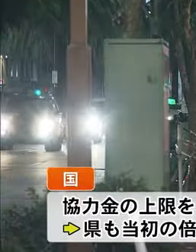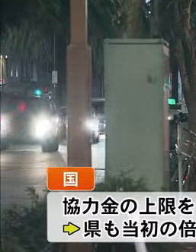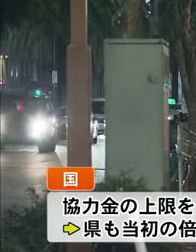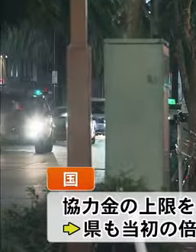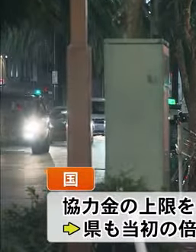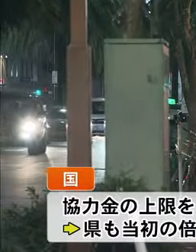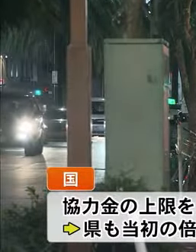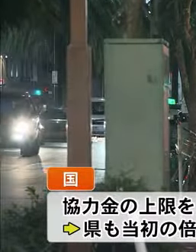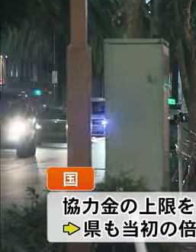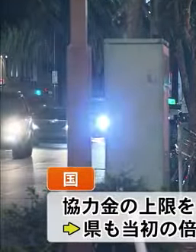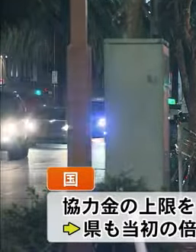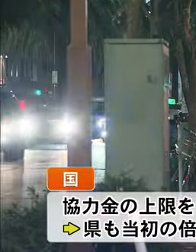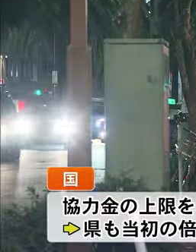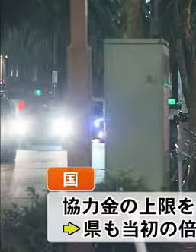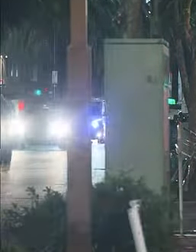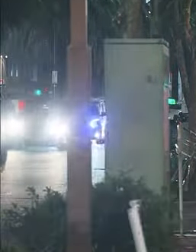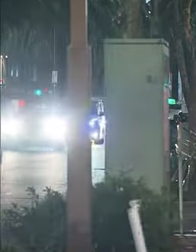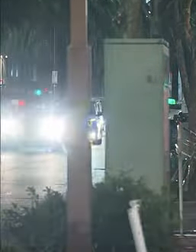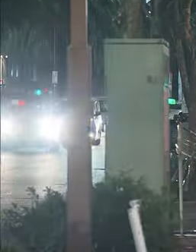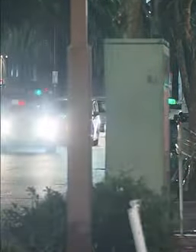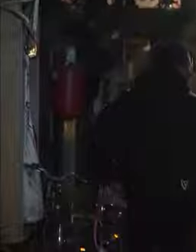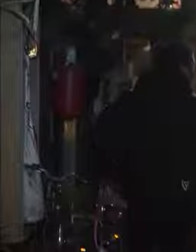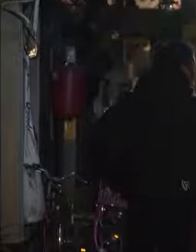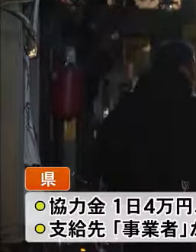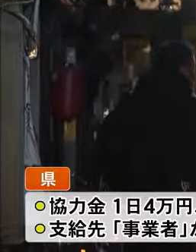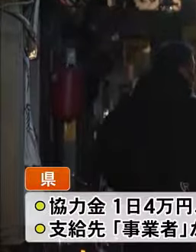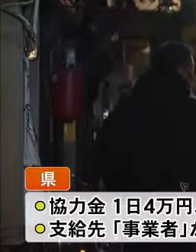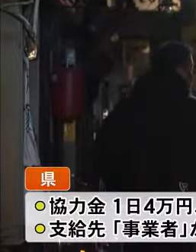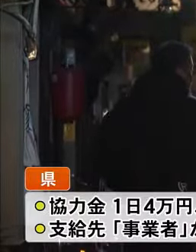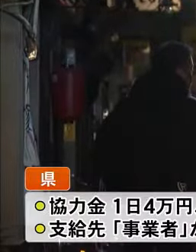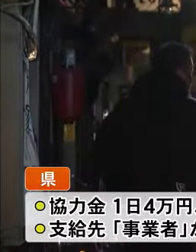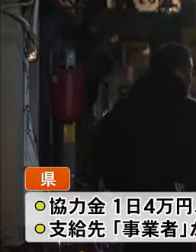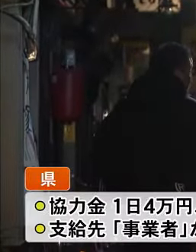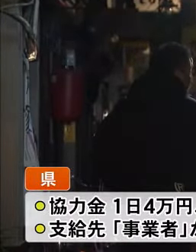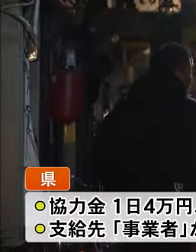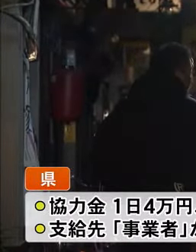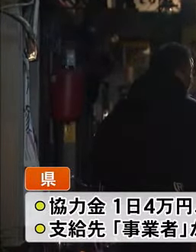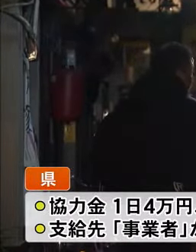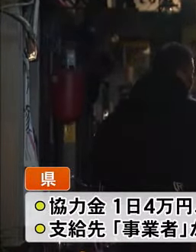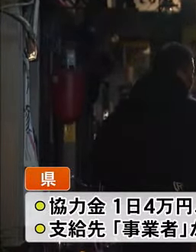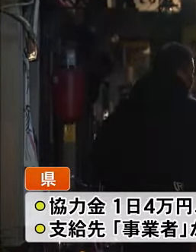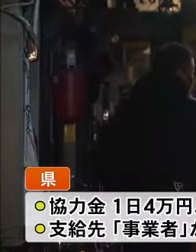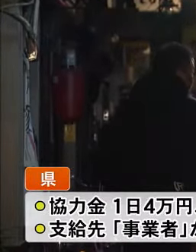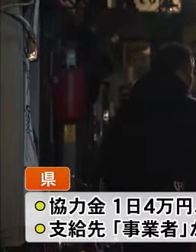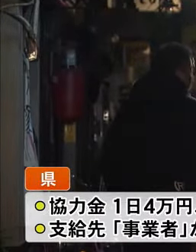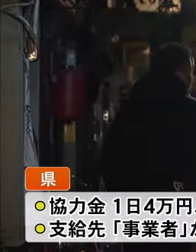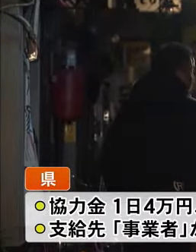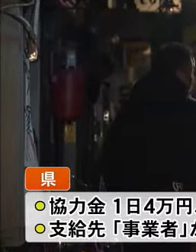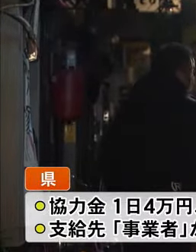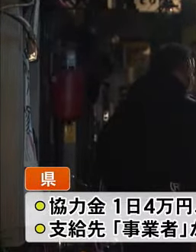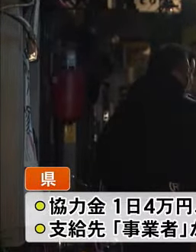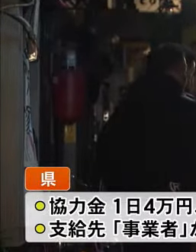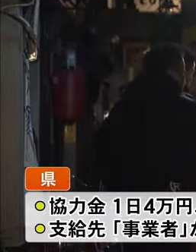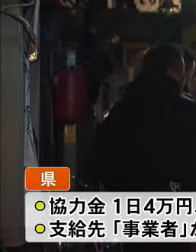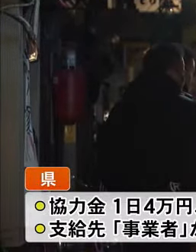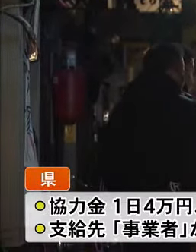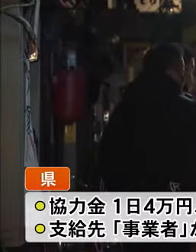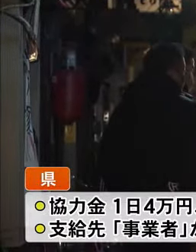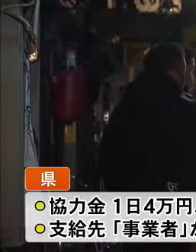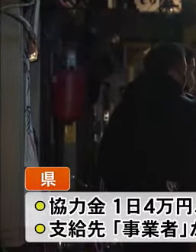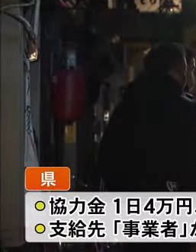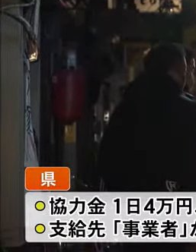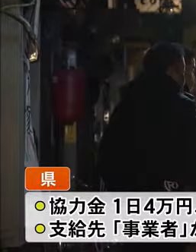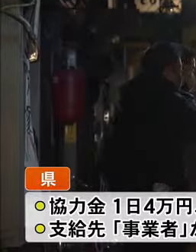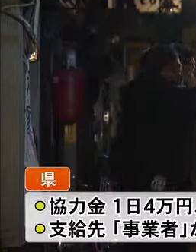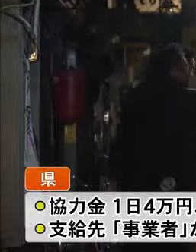ると発表しました。協力金は1日4万円、最大60万円に引き上げ、支給先も